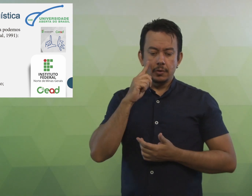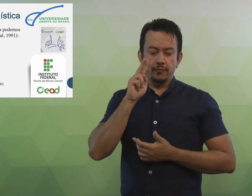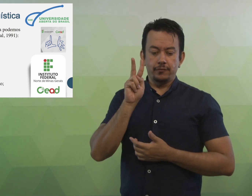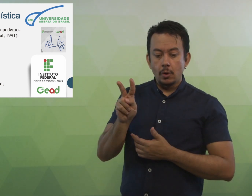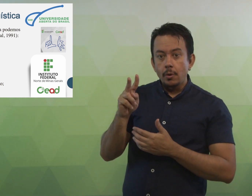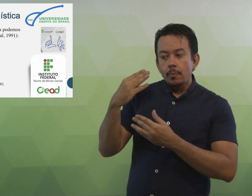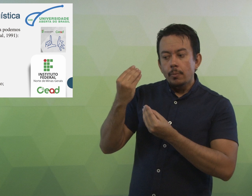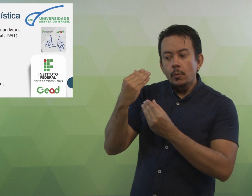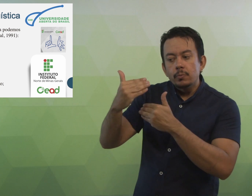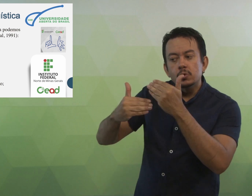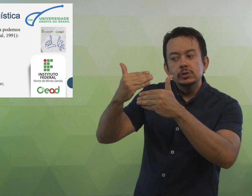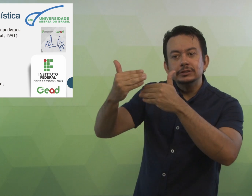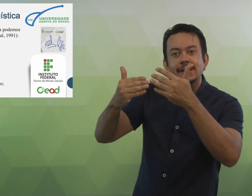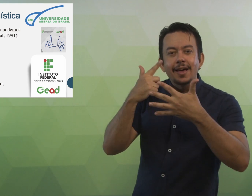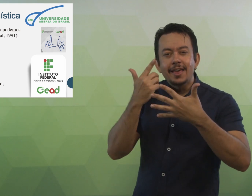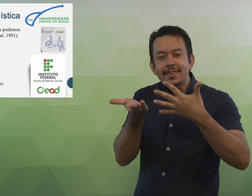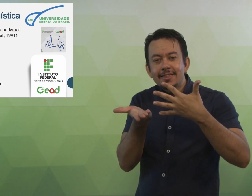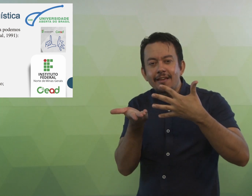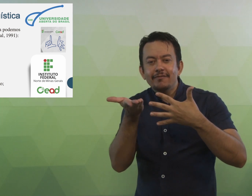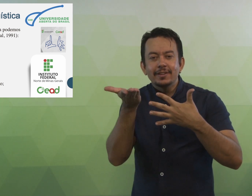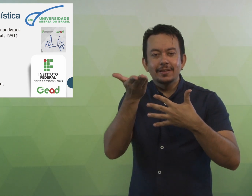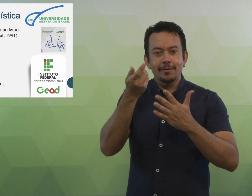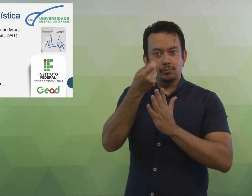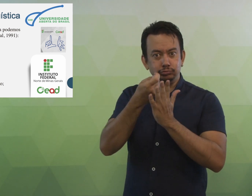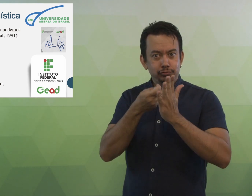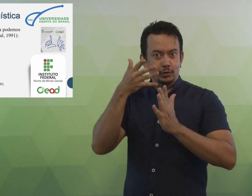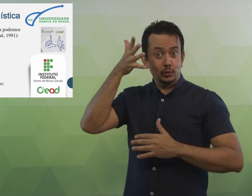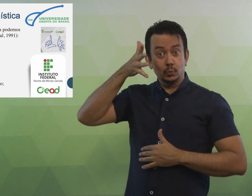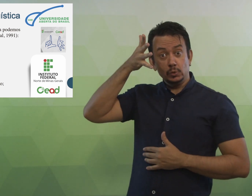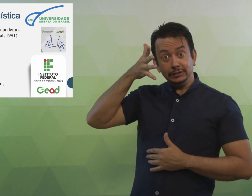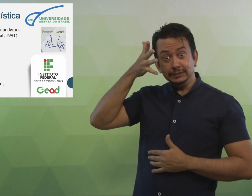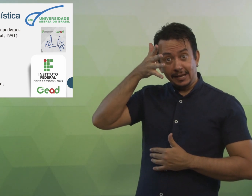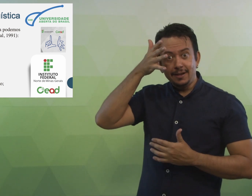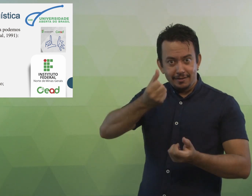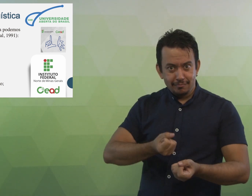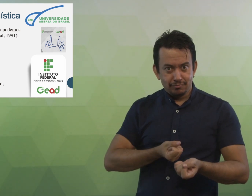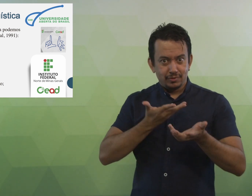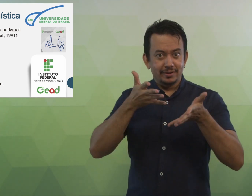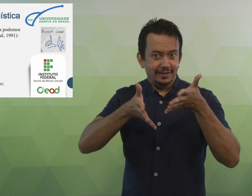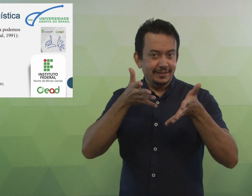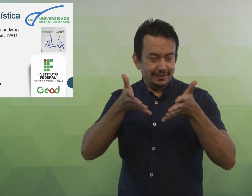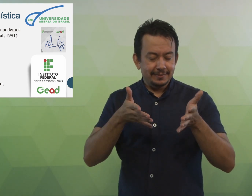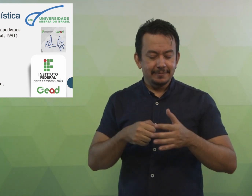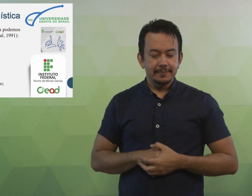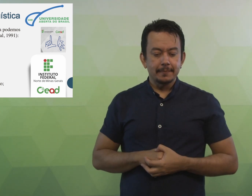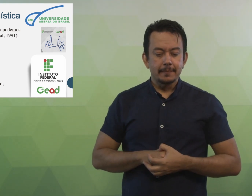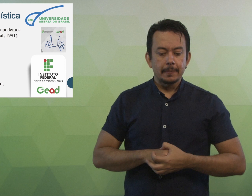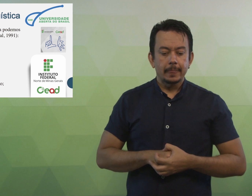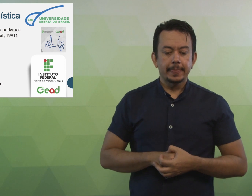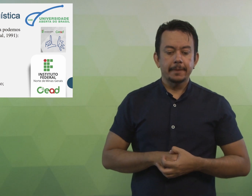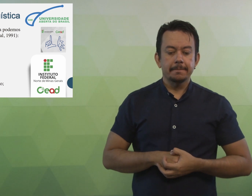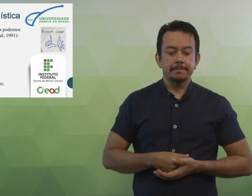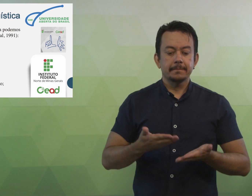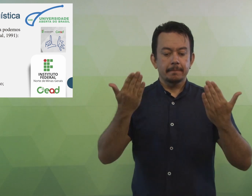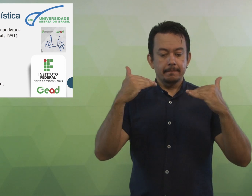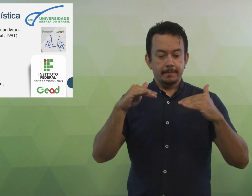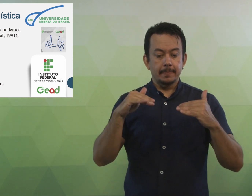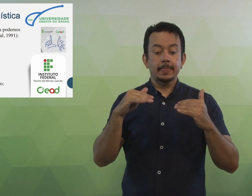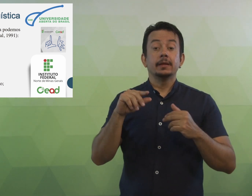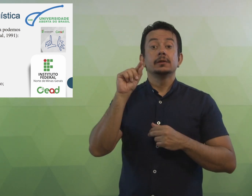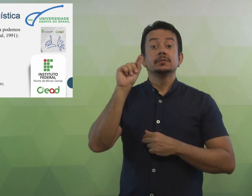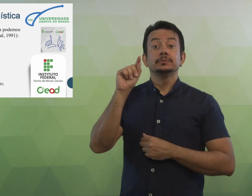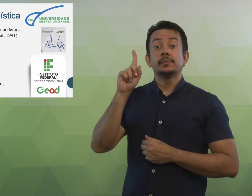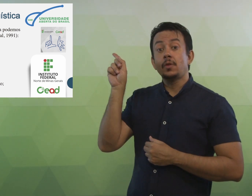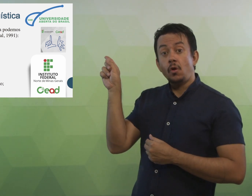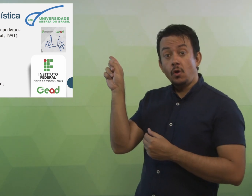você observar como que é esse nível de conhecimento dessa pessoa, tanto na parte textual quanto